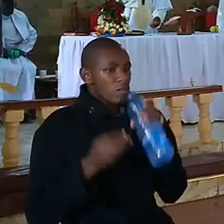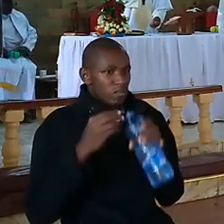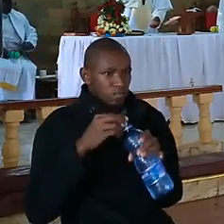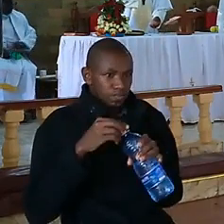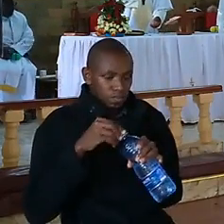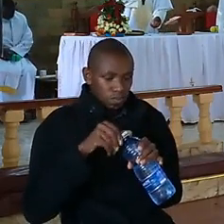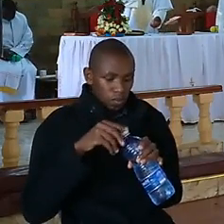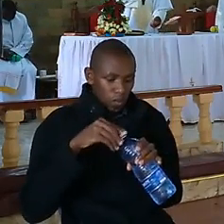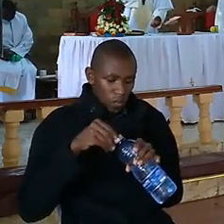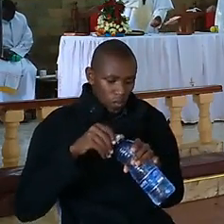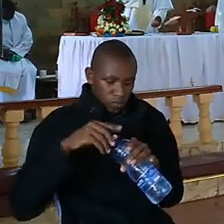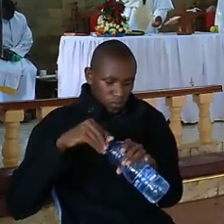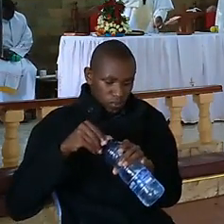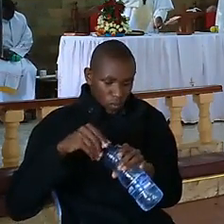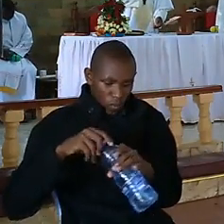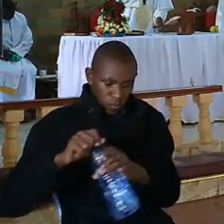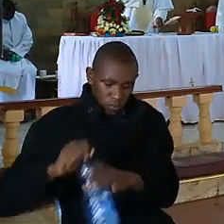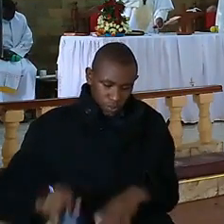arĩa